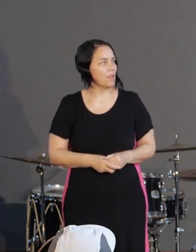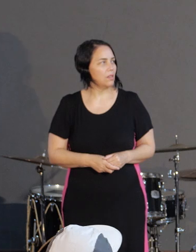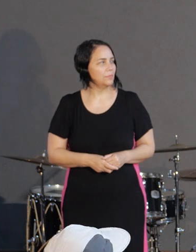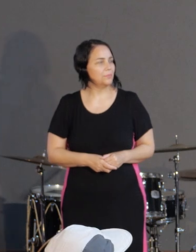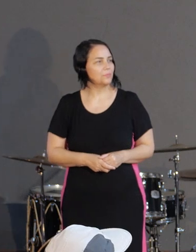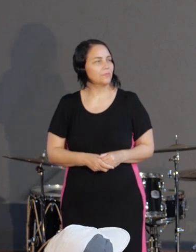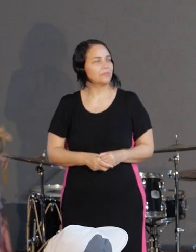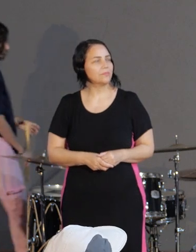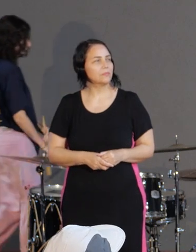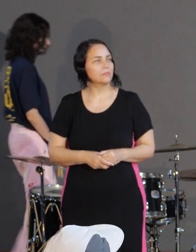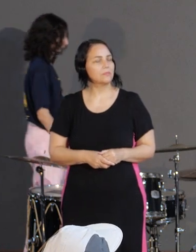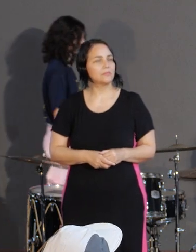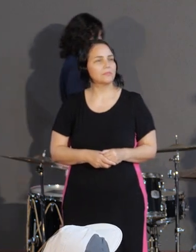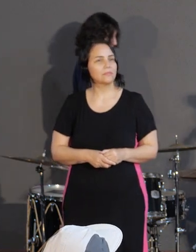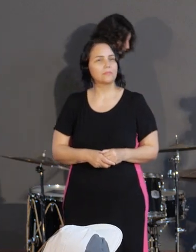Para quem